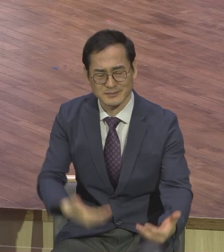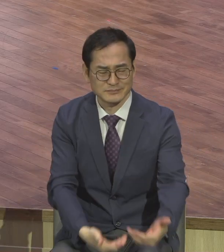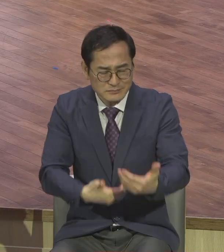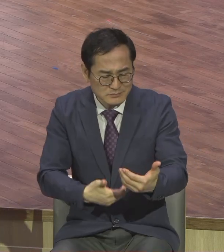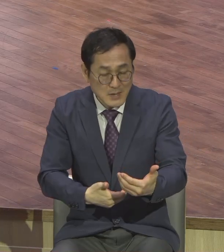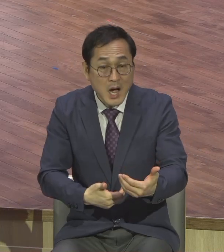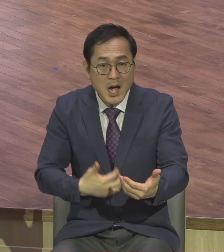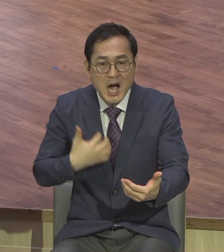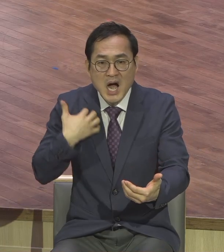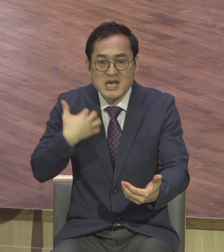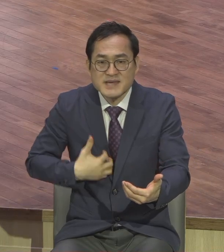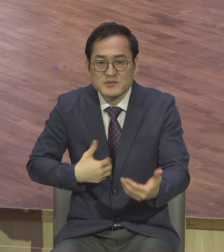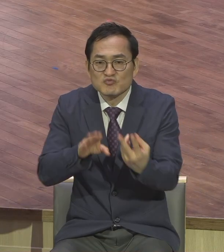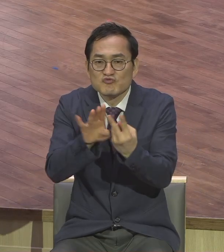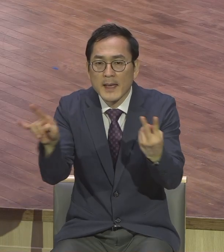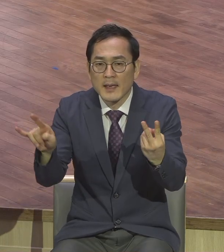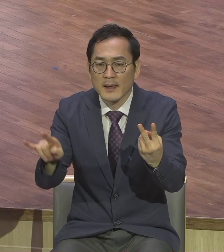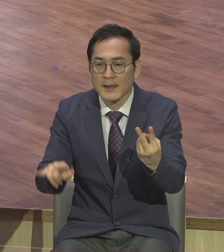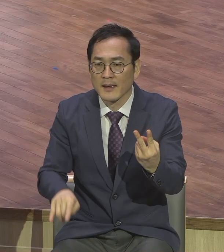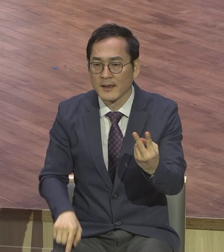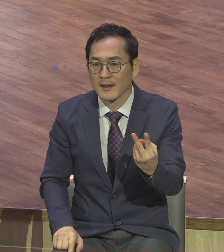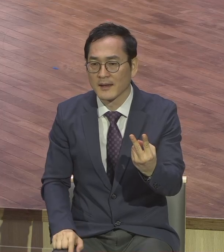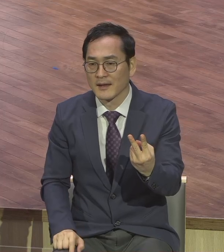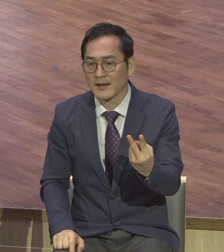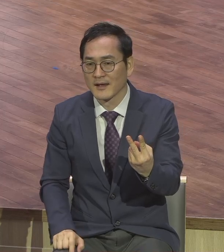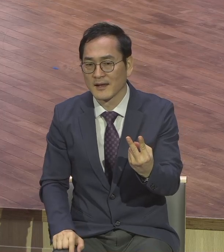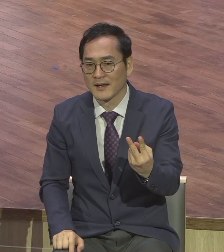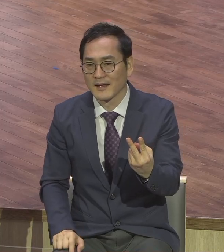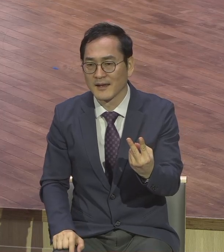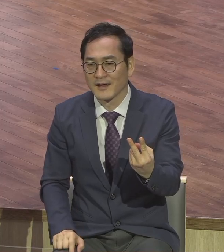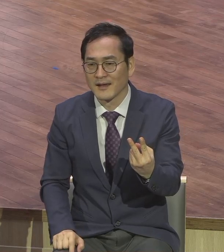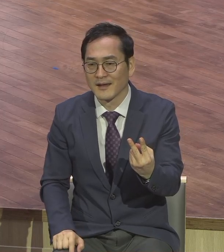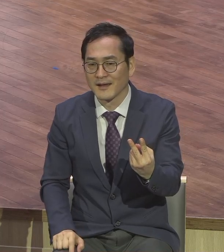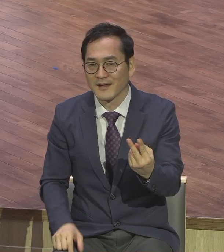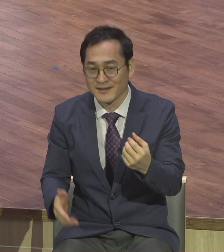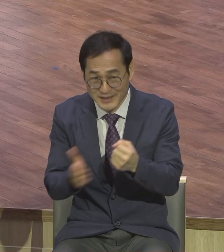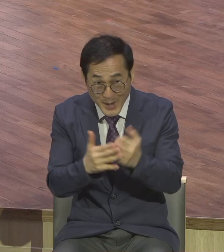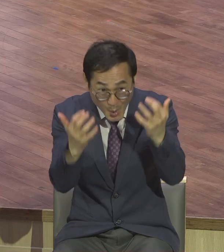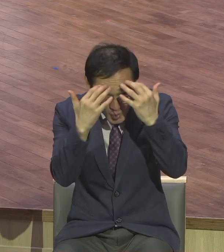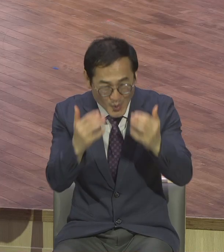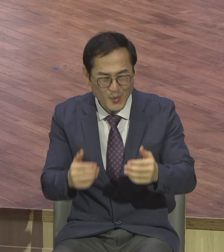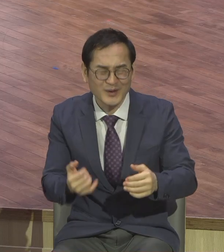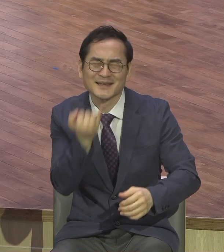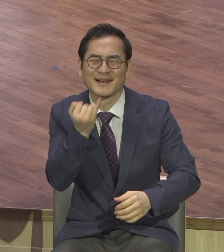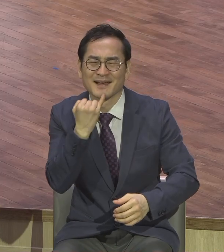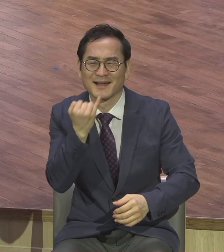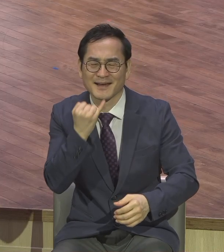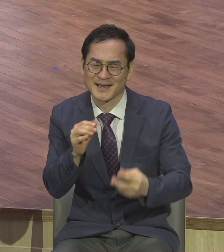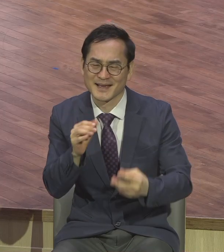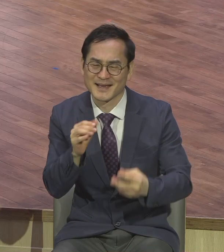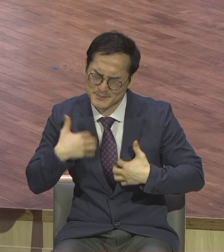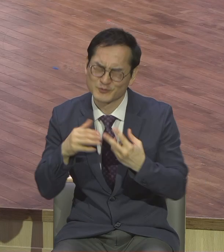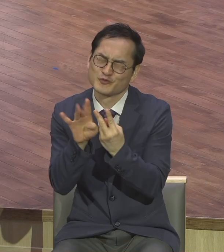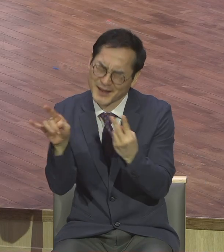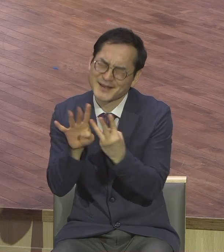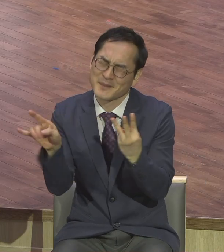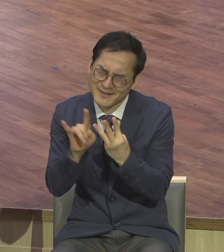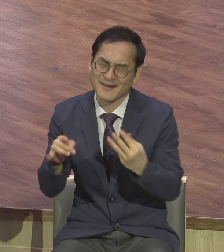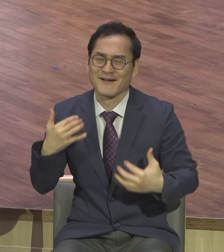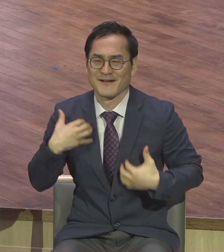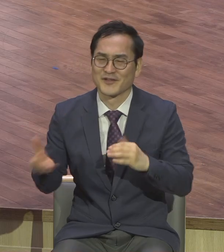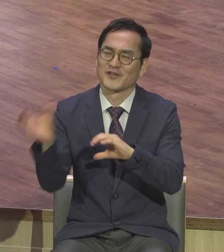기쁨, 그 기쁨, 그 기쁨이 있기 때문에 고통을 넘어설 수 있다니. 영적으로 마찬가지입니다.